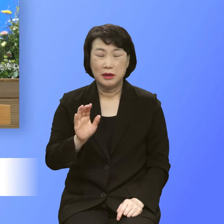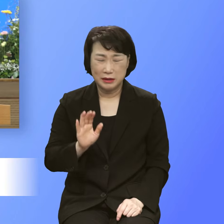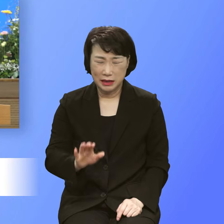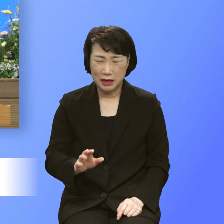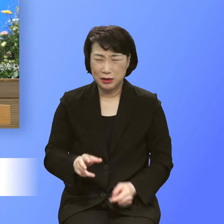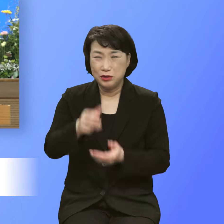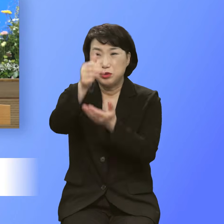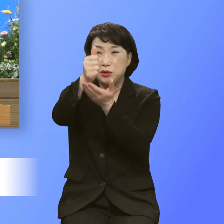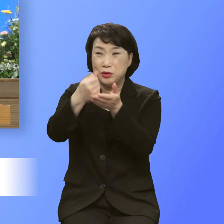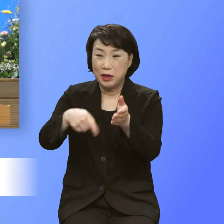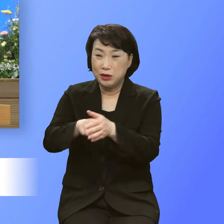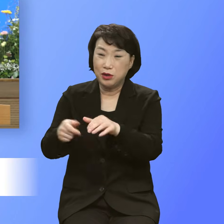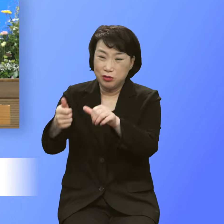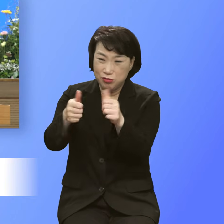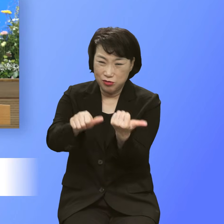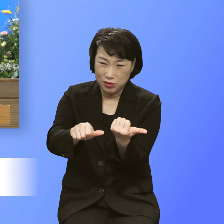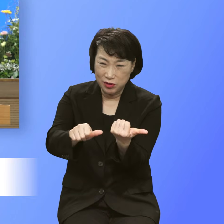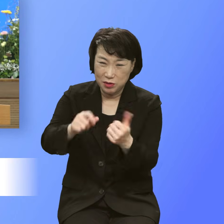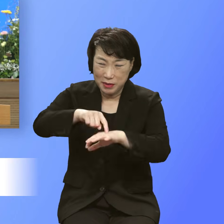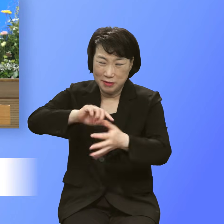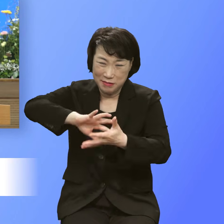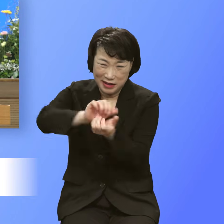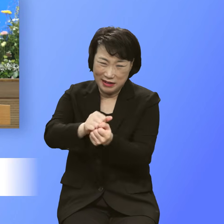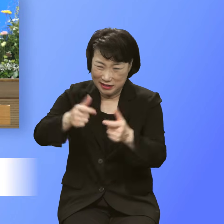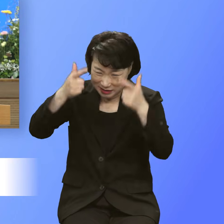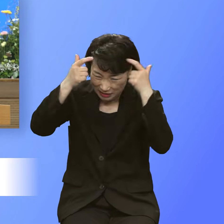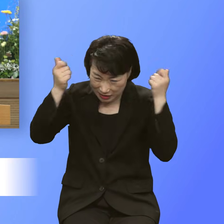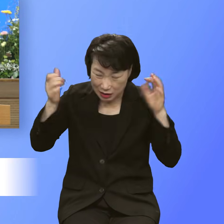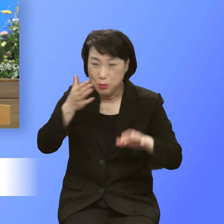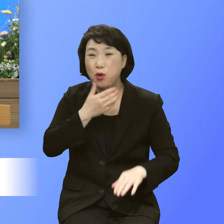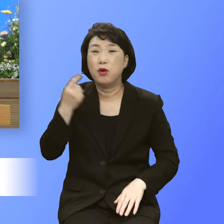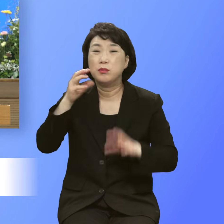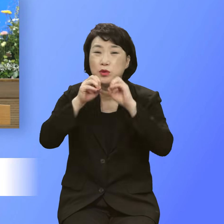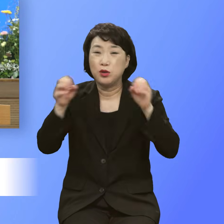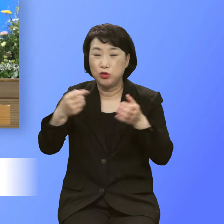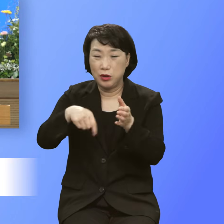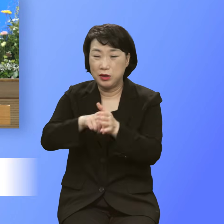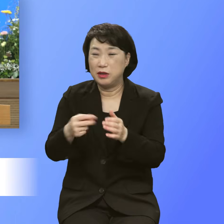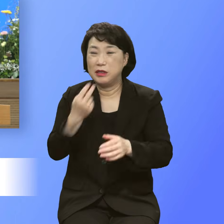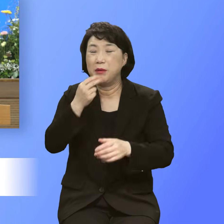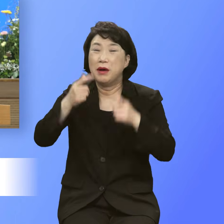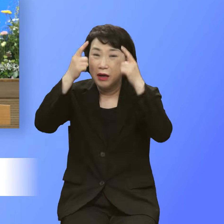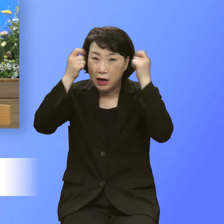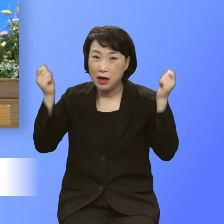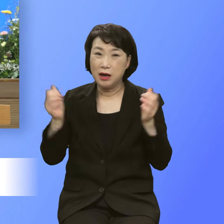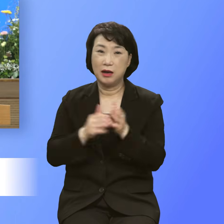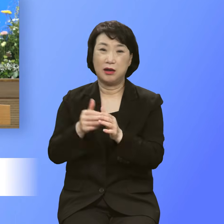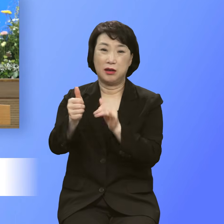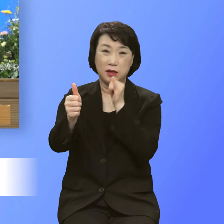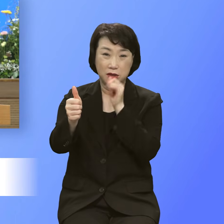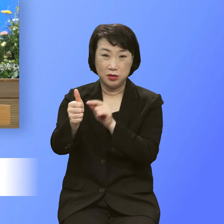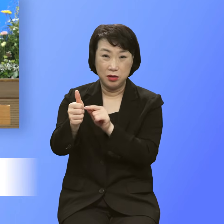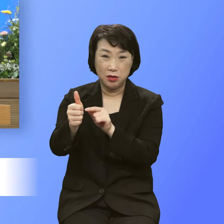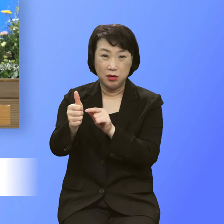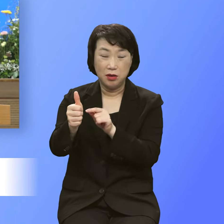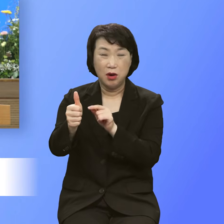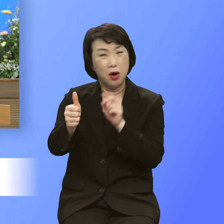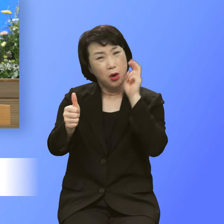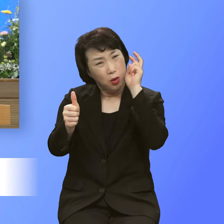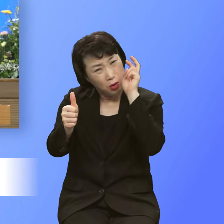그렇게 주를 위해 죽고자 작정하고 복음 전도를 위해서 생명을 바친 그가